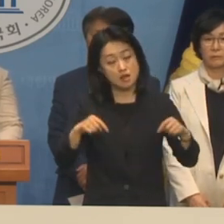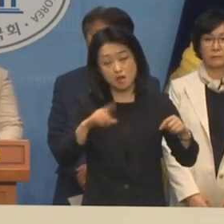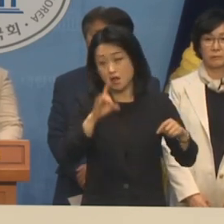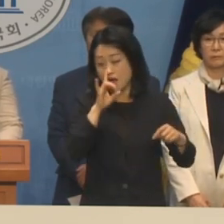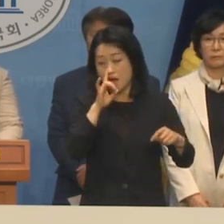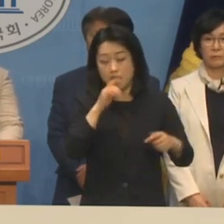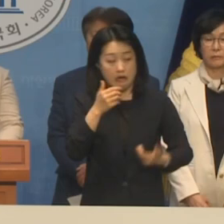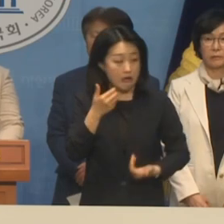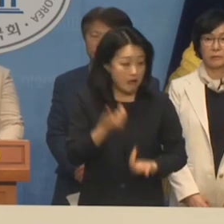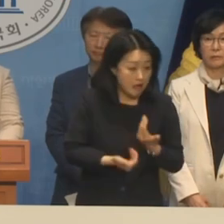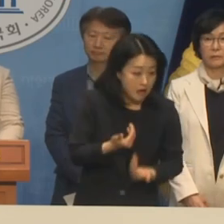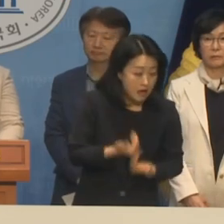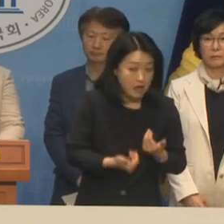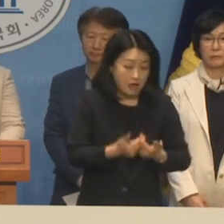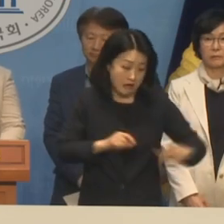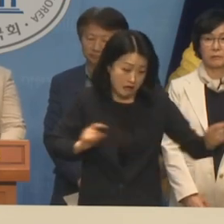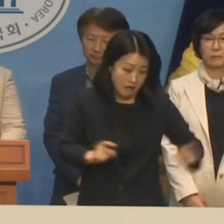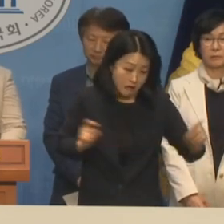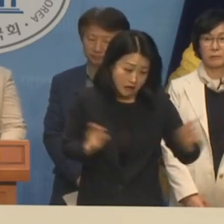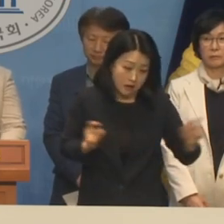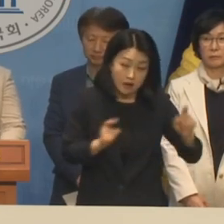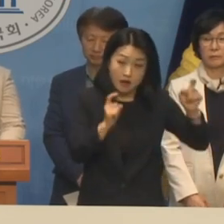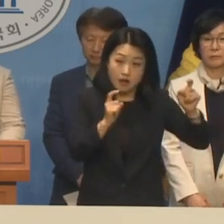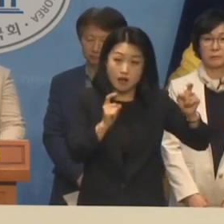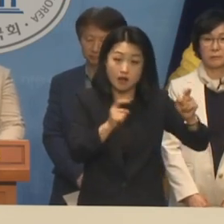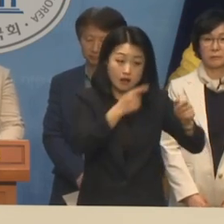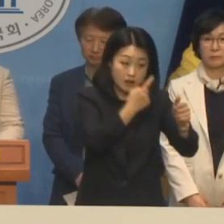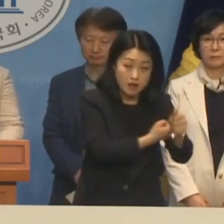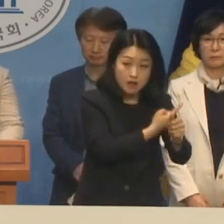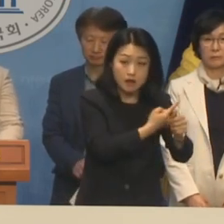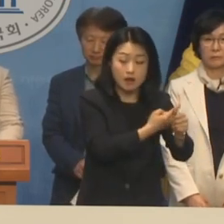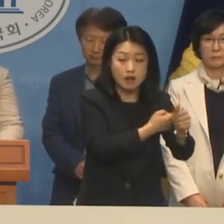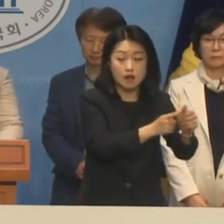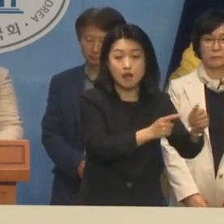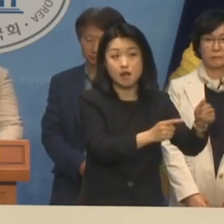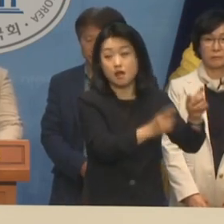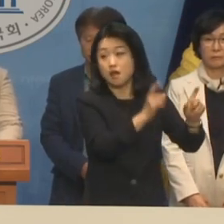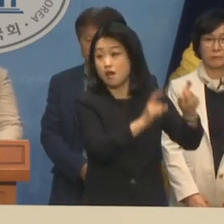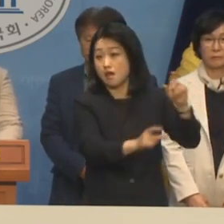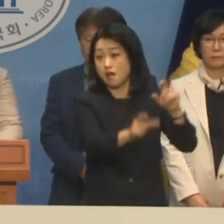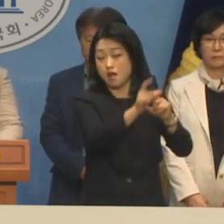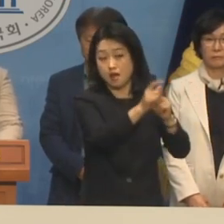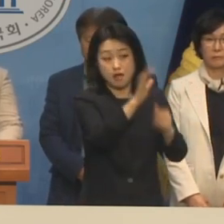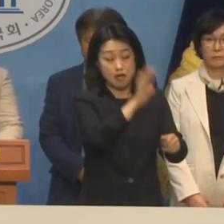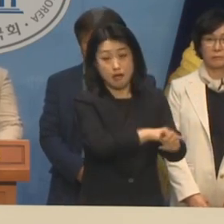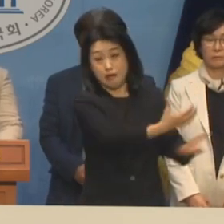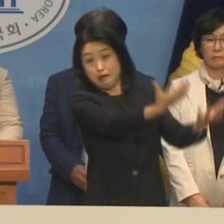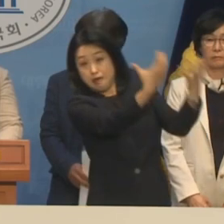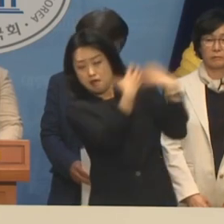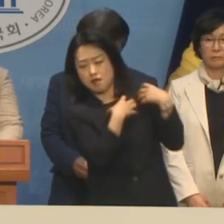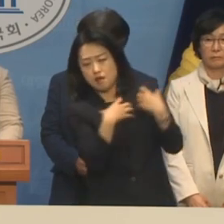않고 있으며 분쟁이 단체화되며 사회적 비용 또한 커지고 있다.